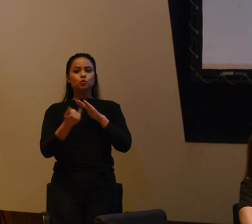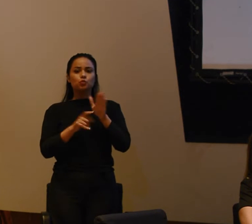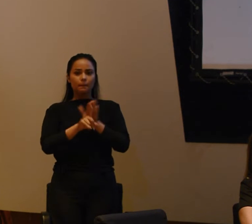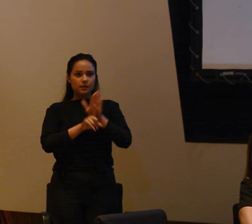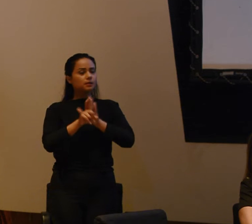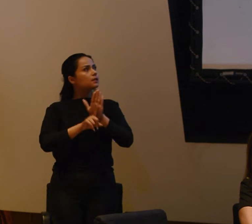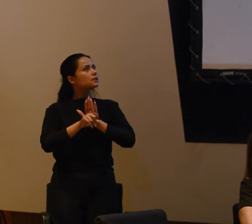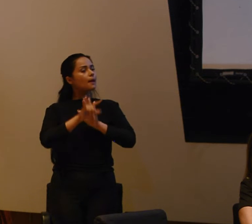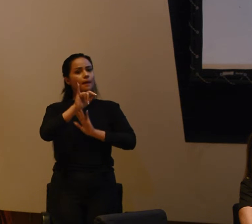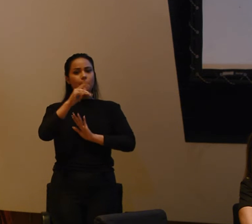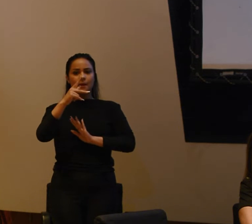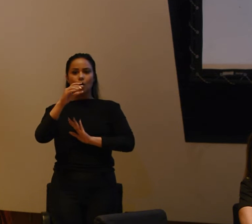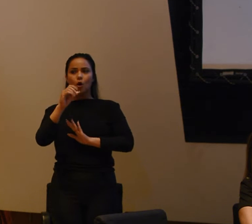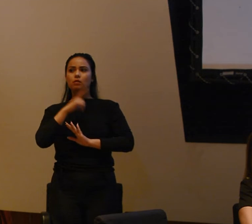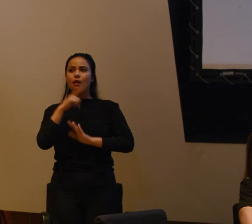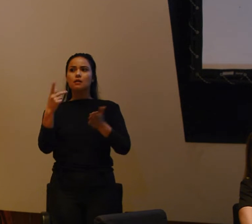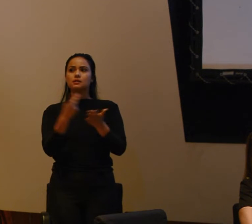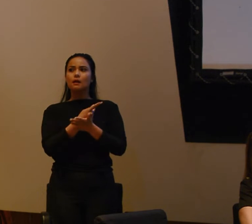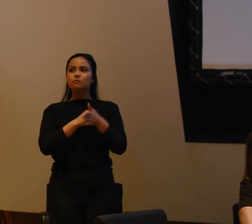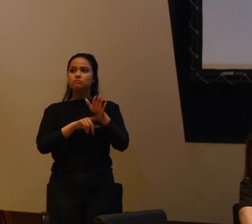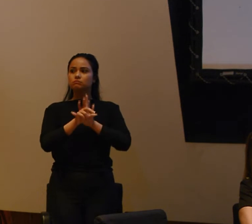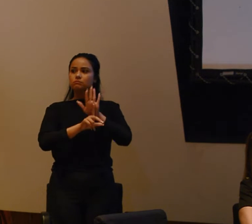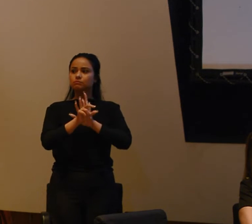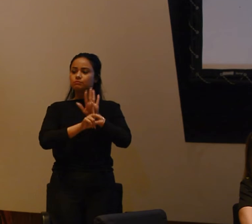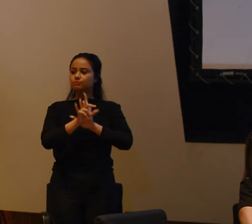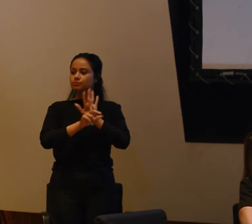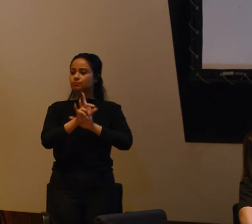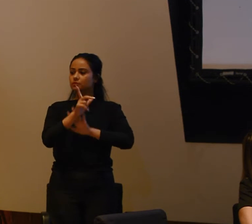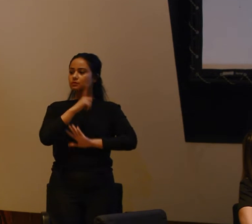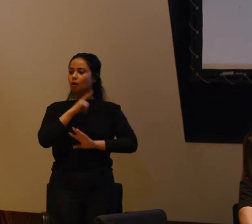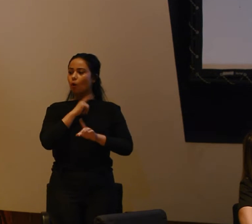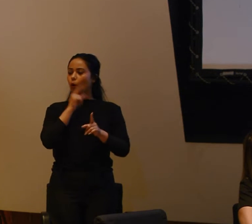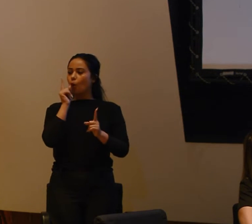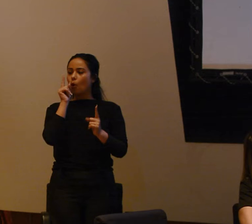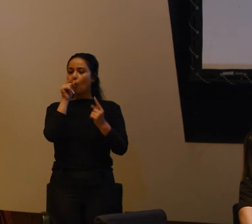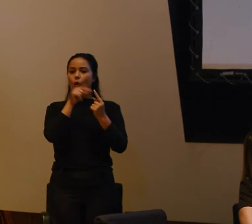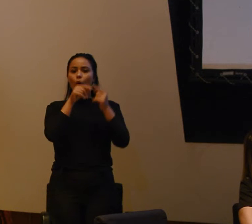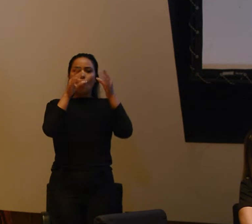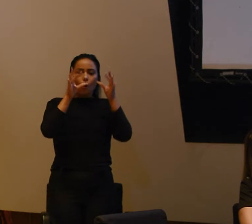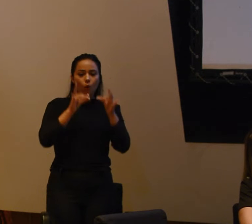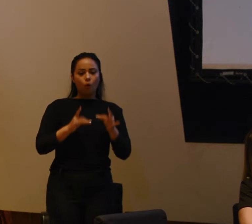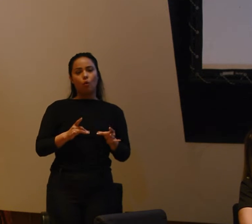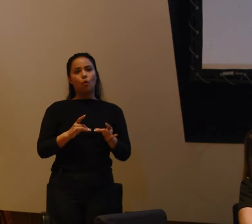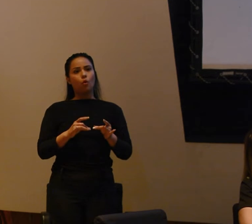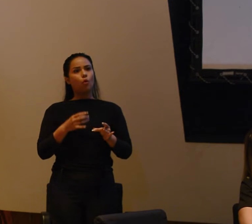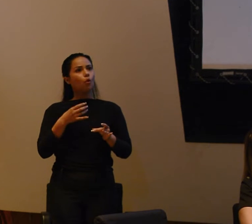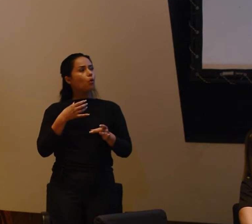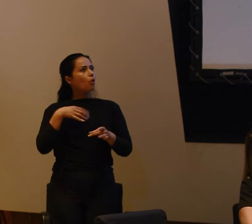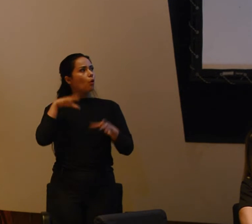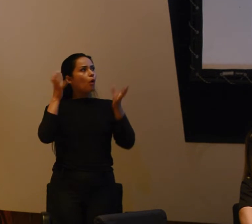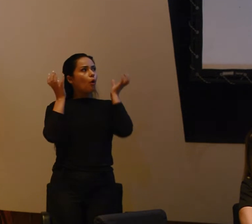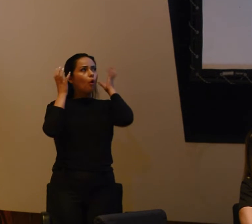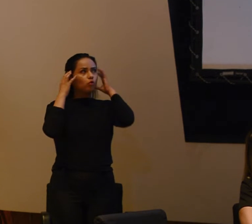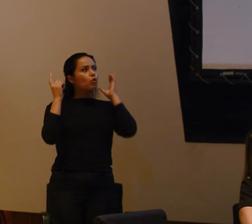pesquisa, o IBO, estamos realizando uma pesquisa que tem como objetivo caracterizar os achados audiológicos em